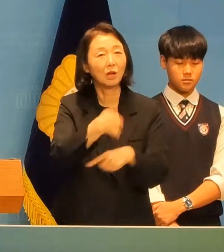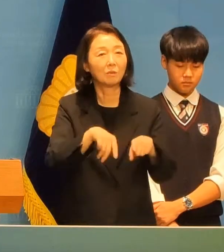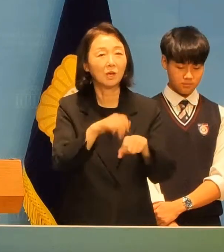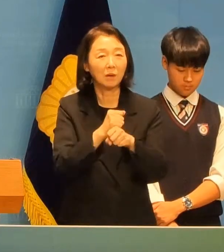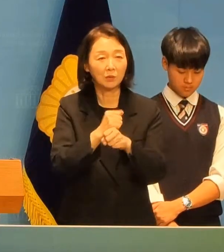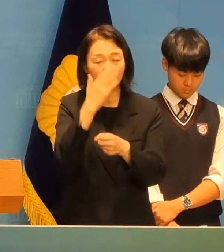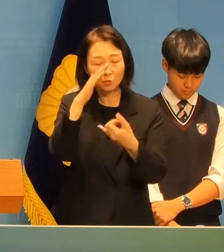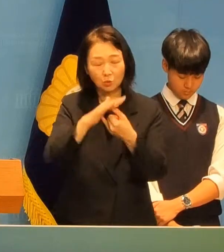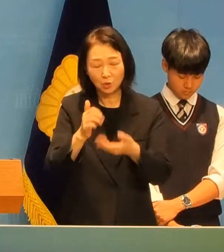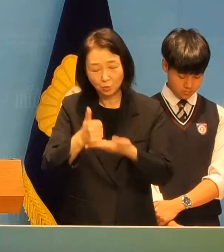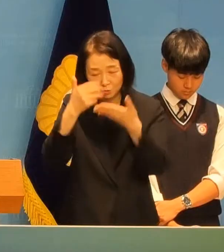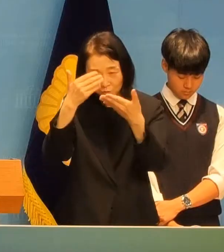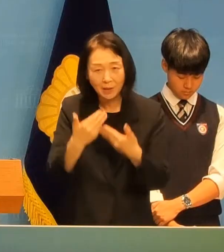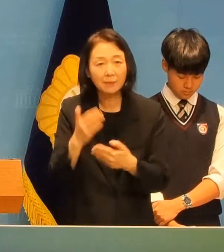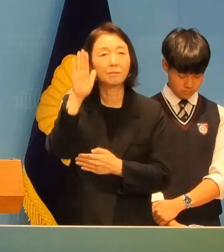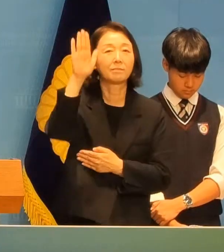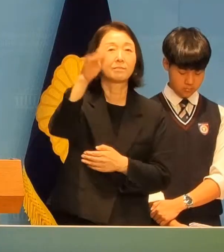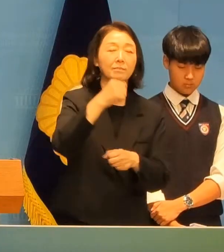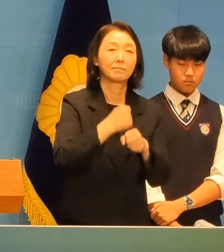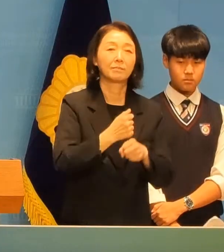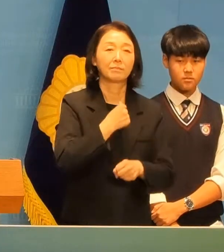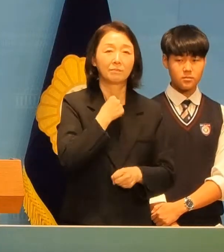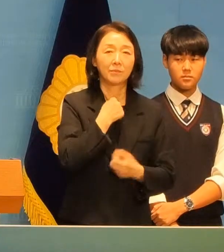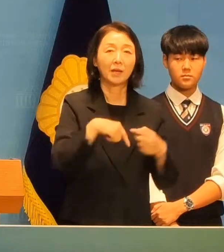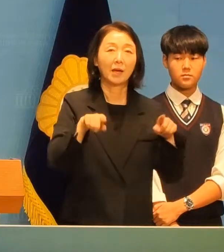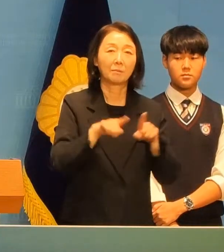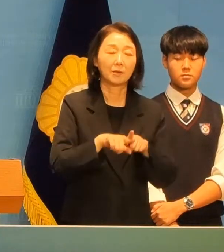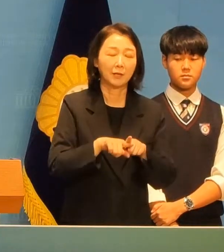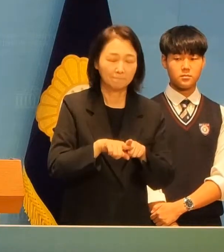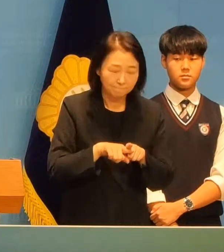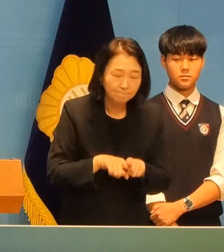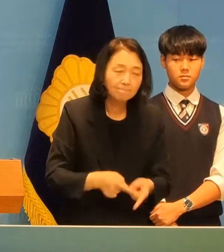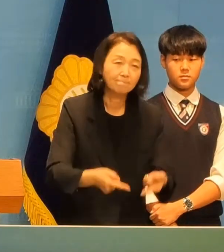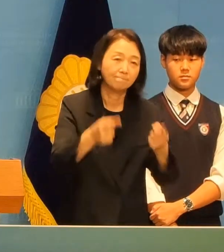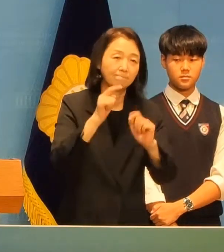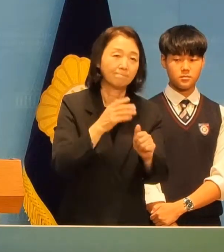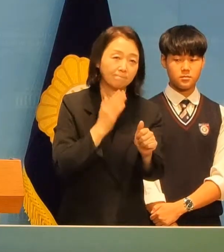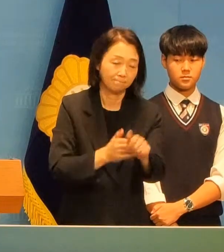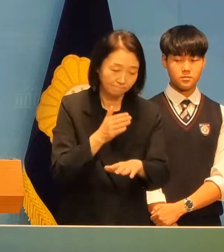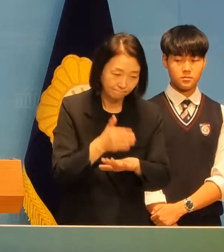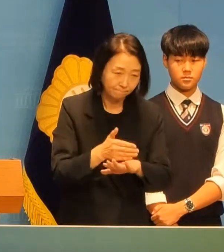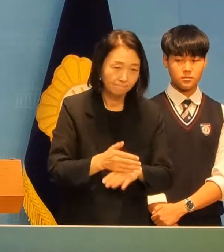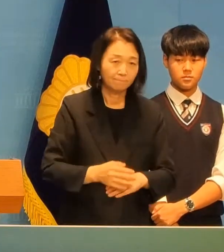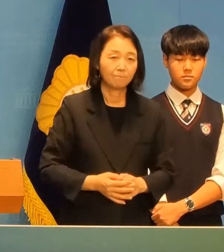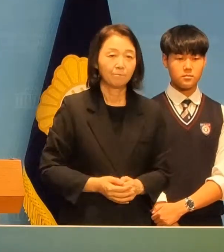존중받는 더 나은 내일을 만들어 가겠습니다. 함께 해주시기를 간곡히 부탁드립니다. 감사합니다.